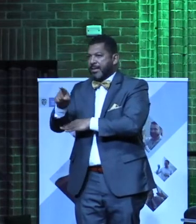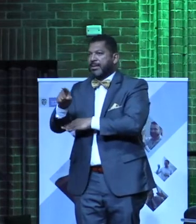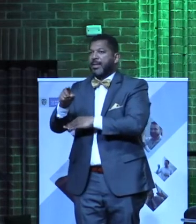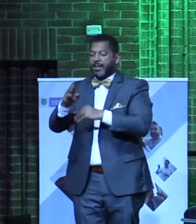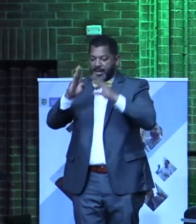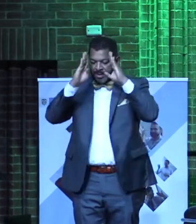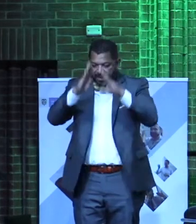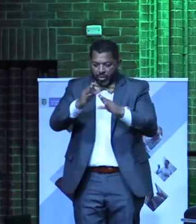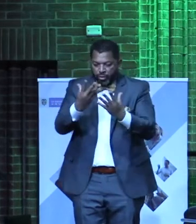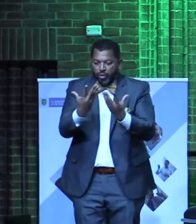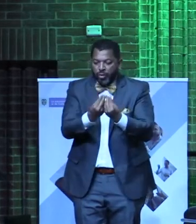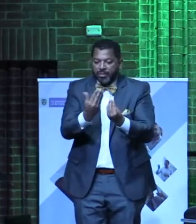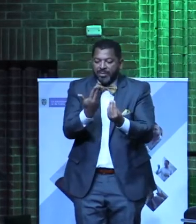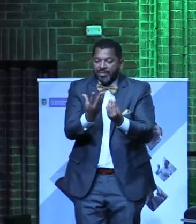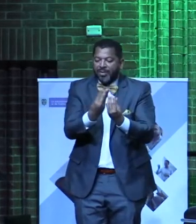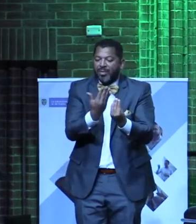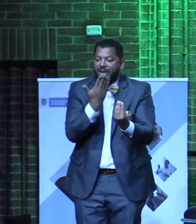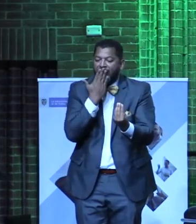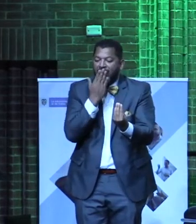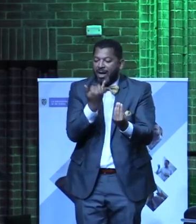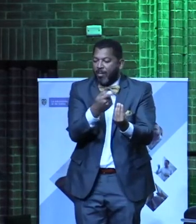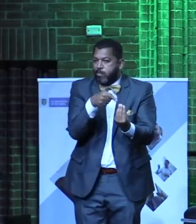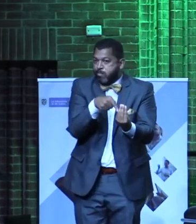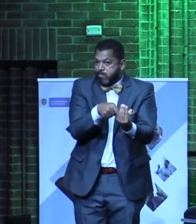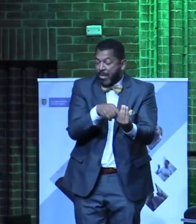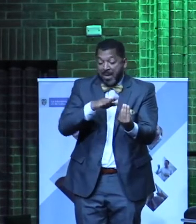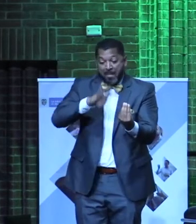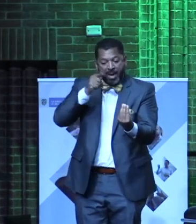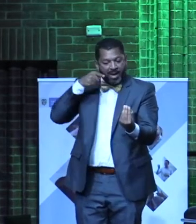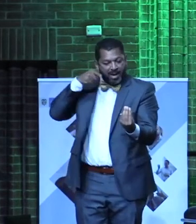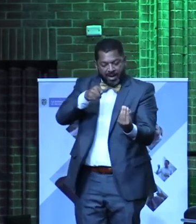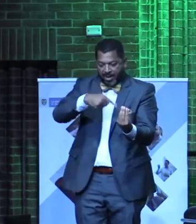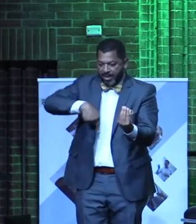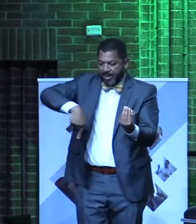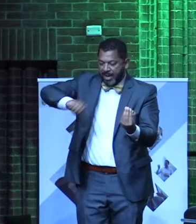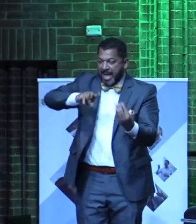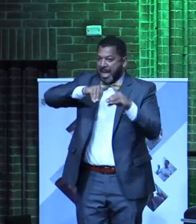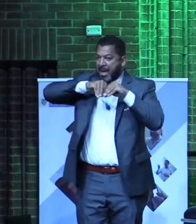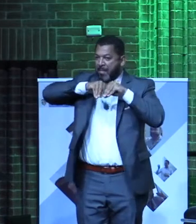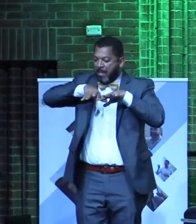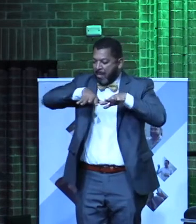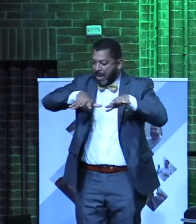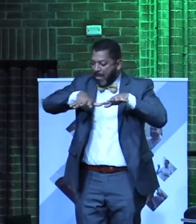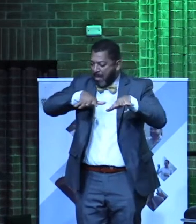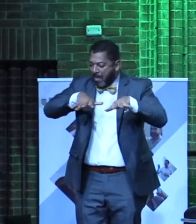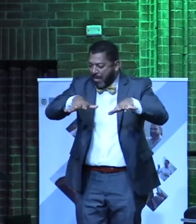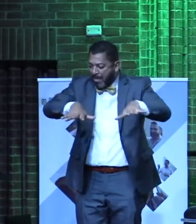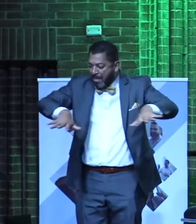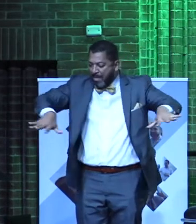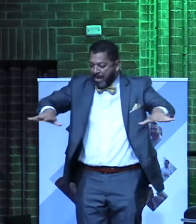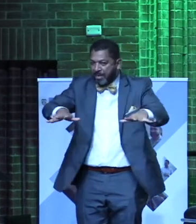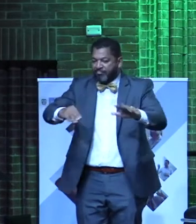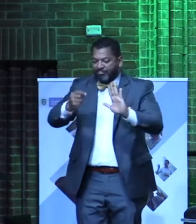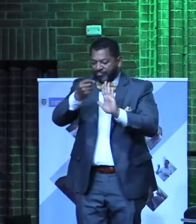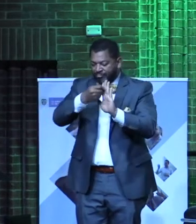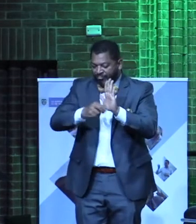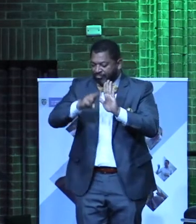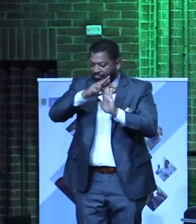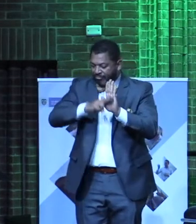comunidades indígenas, porque esa es nuestra intencionalidad, cada vez llegar más con estas directrices